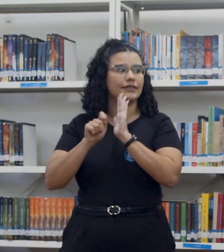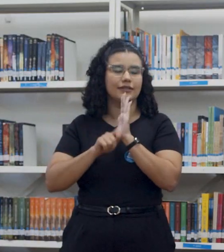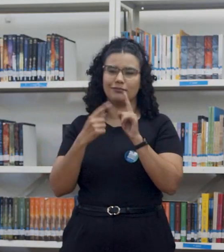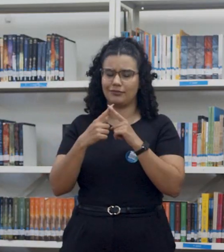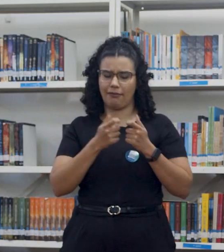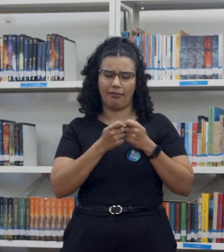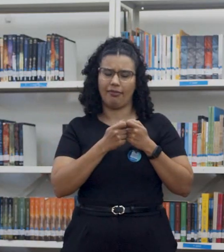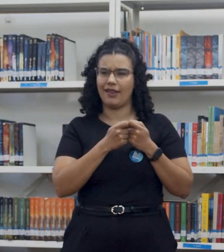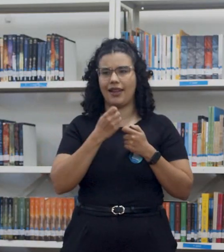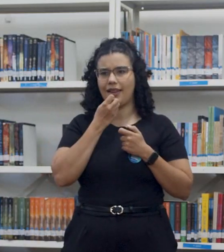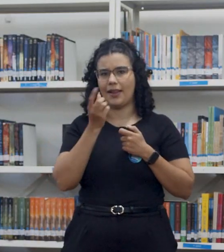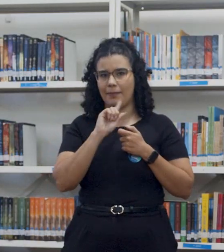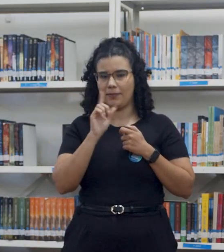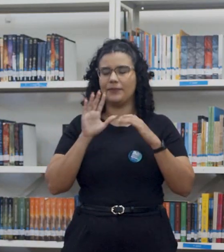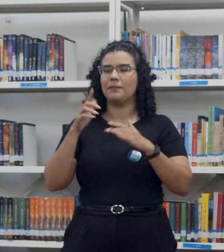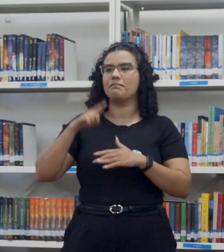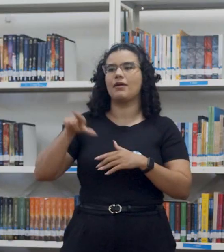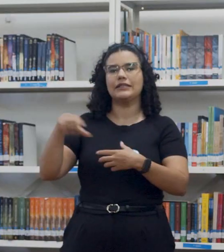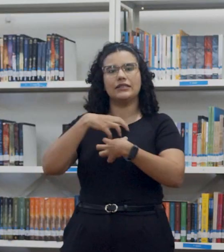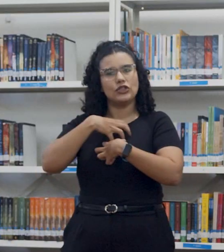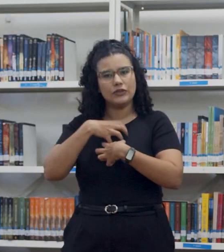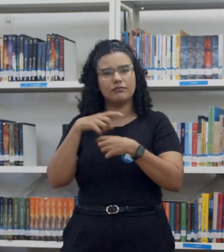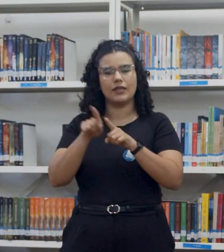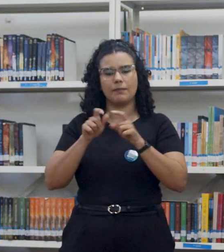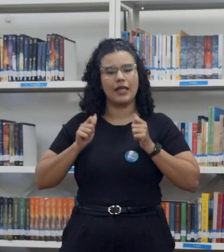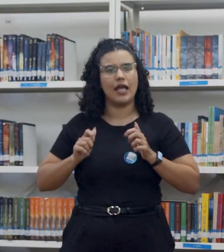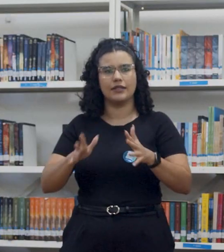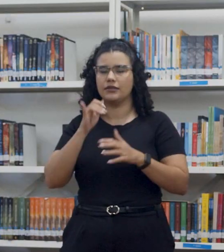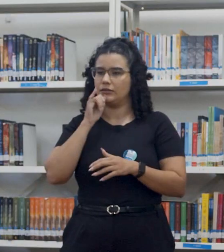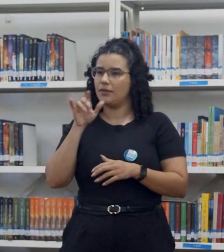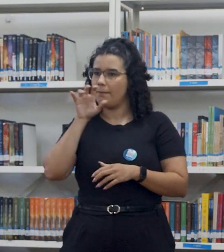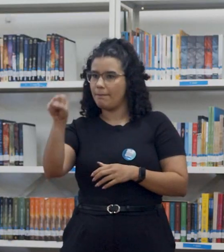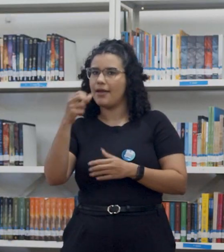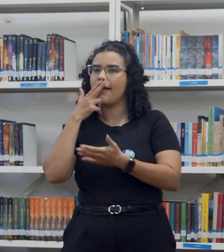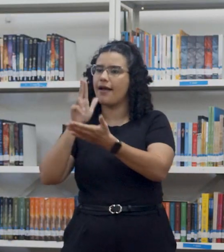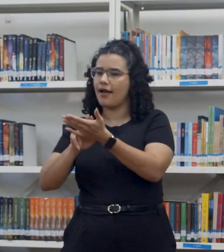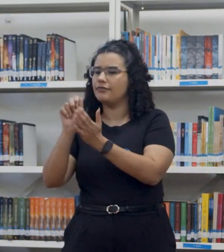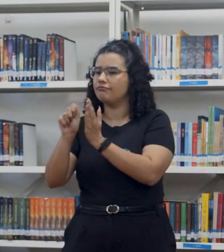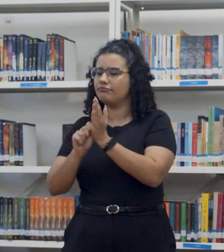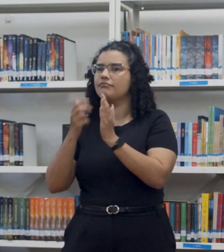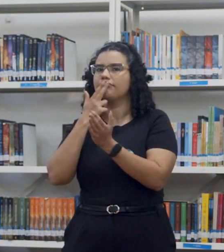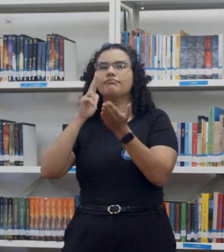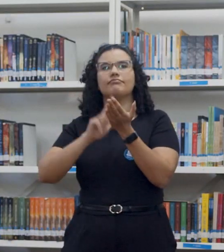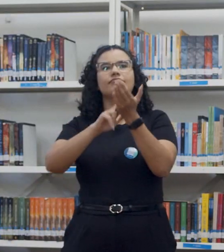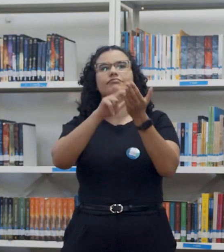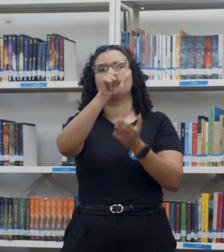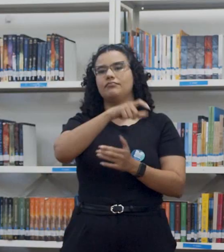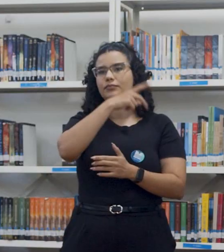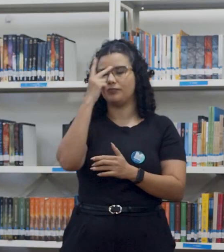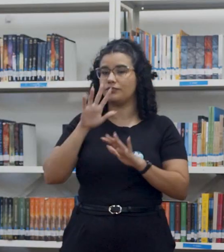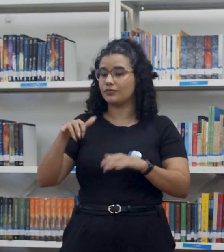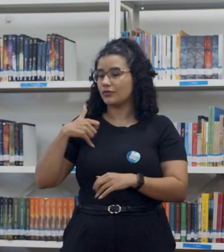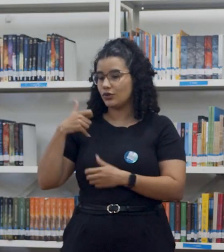digitando, mas não é legal, o sentimento e a ação, de você pegar uma carta e ir até o correio e mandar para alguém. E para o